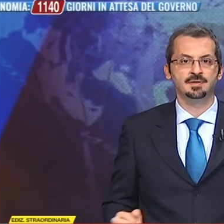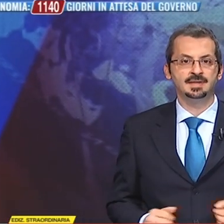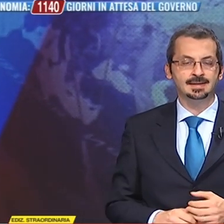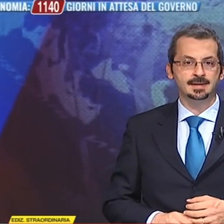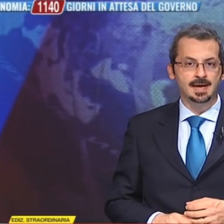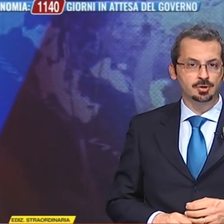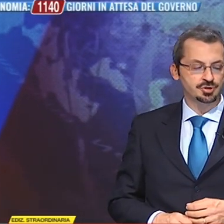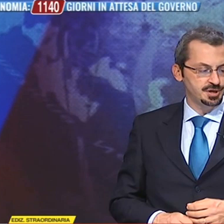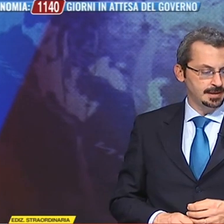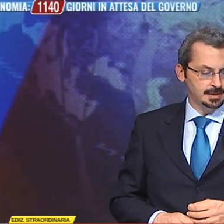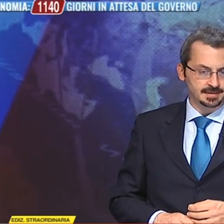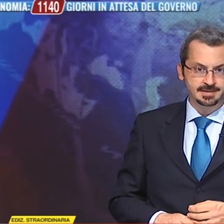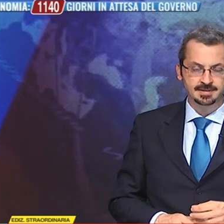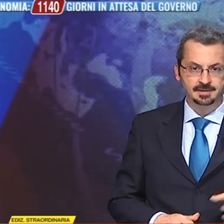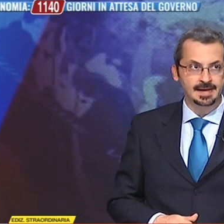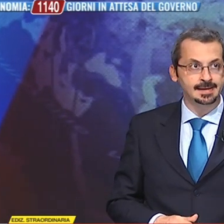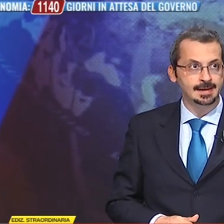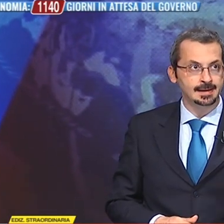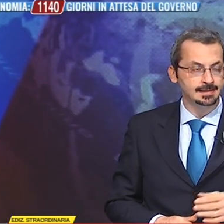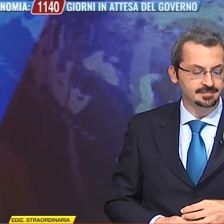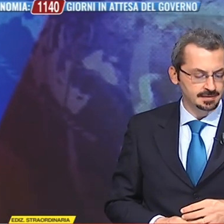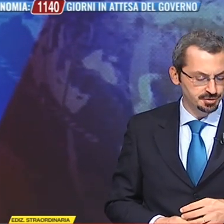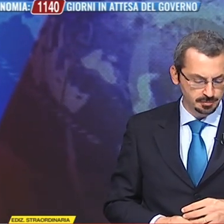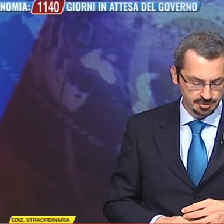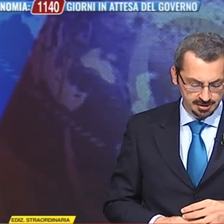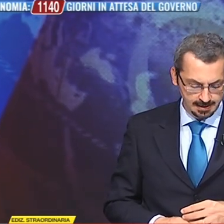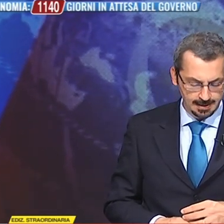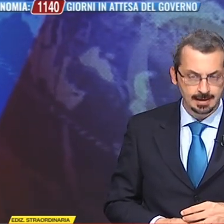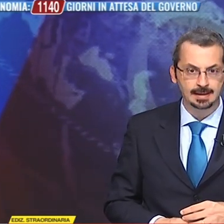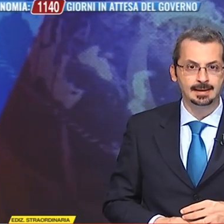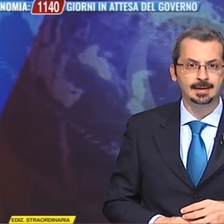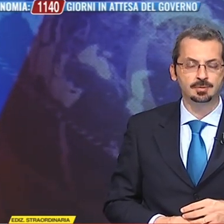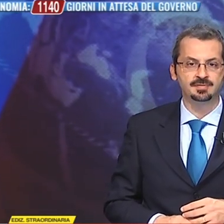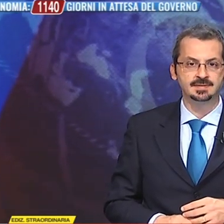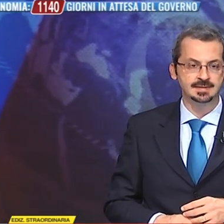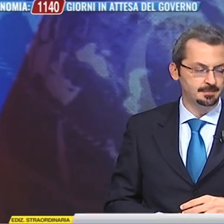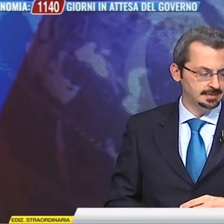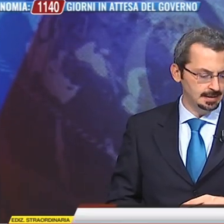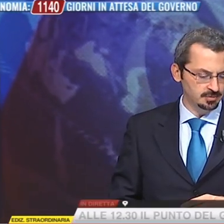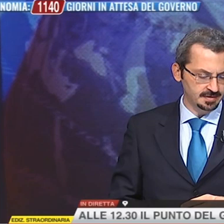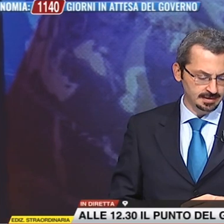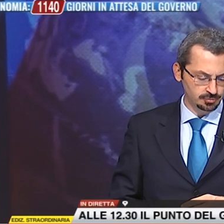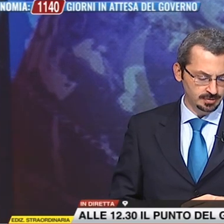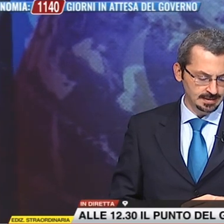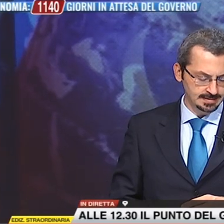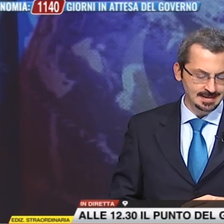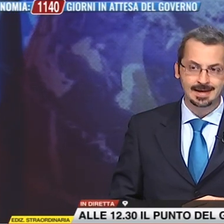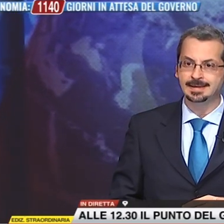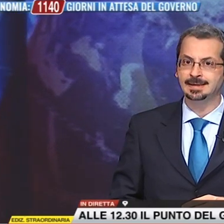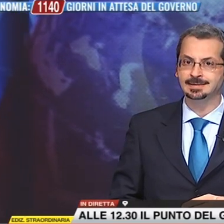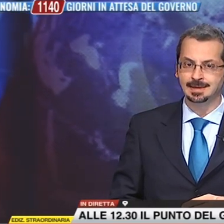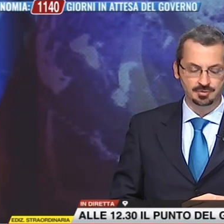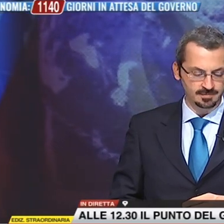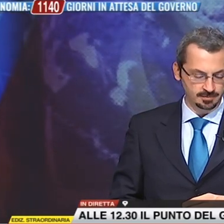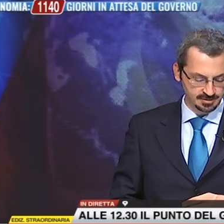Di nuovo in diretta, rieccoci nella nostra edizione straordinaria, fra 10 minuti circa la conferenza stampa del governatore